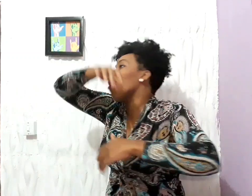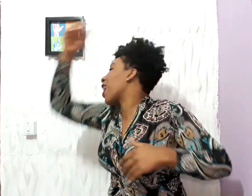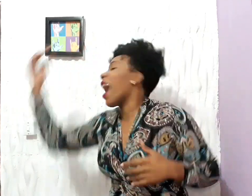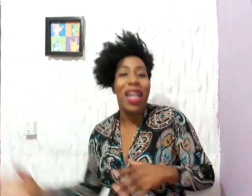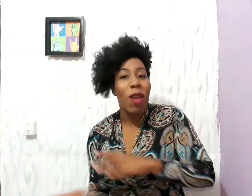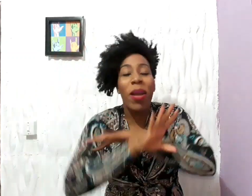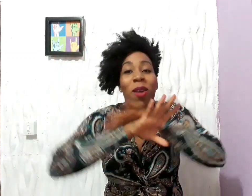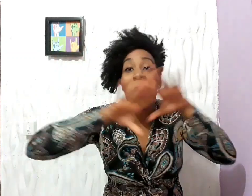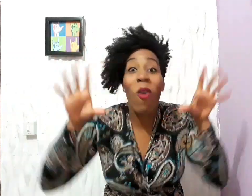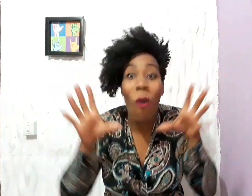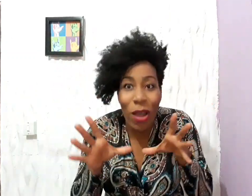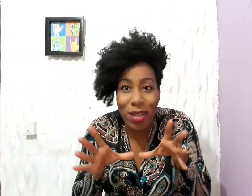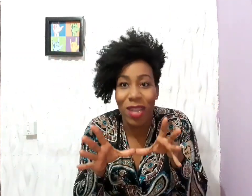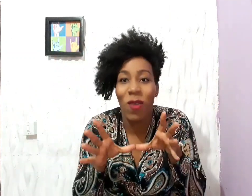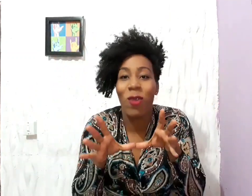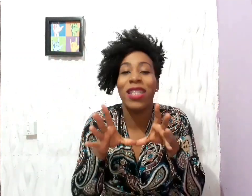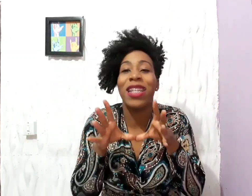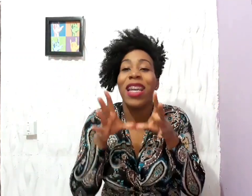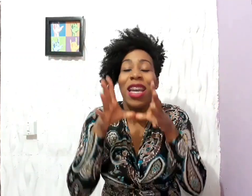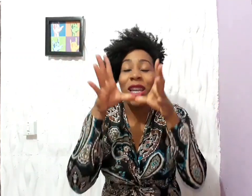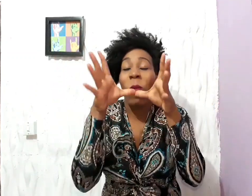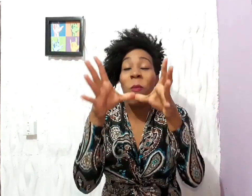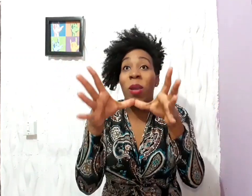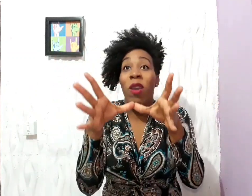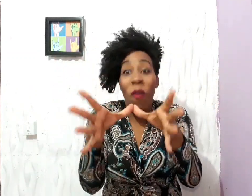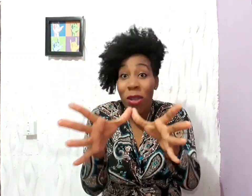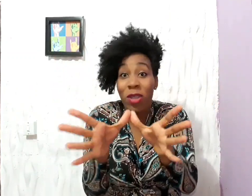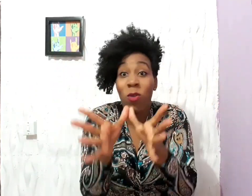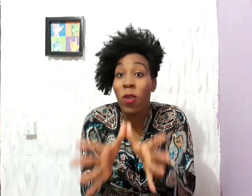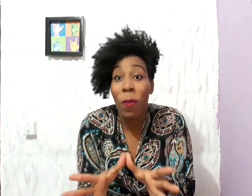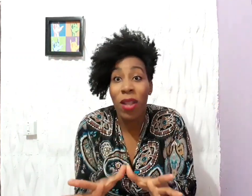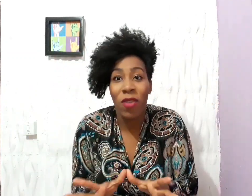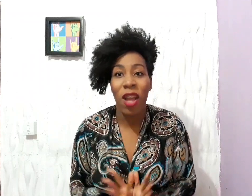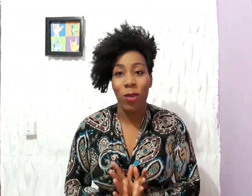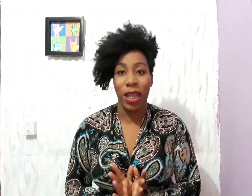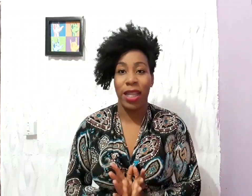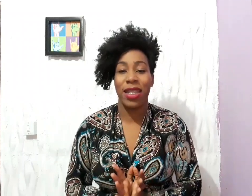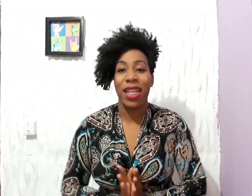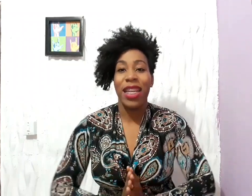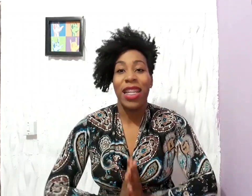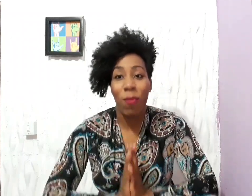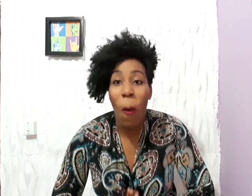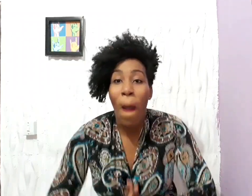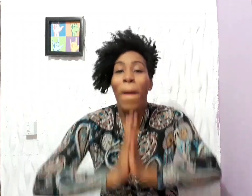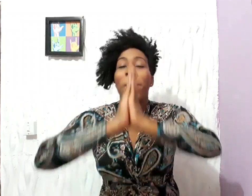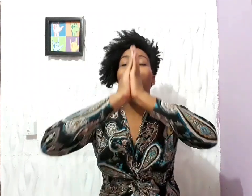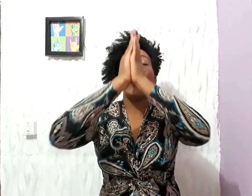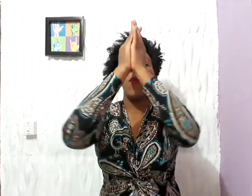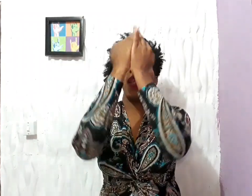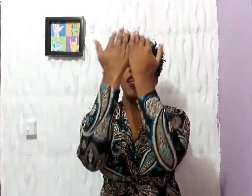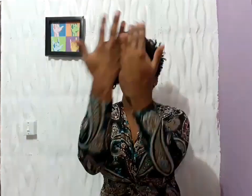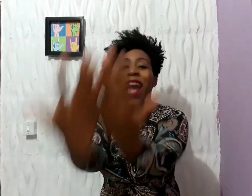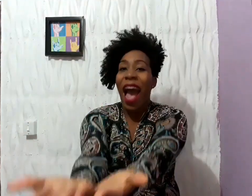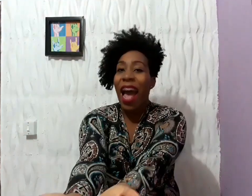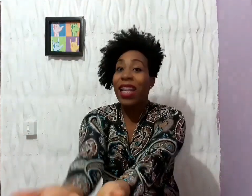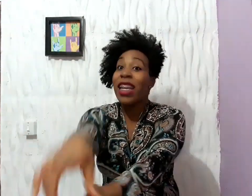manda carta, me manda qualquer coisa que eu vou conseguir, que eu vou fazer de tudo para poder ajudar vocês. Tá bom? Muito obrigada.